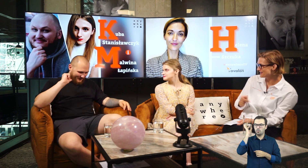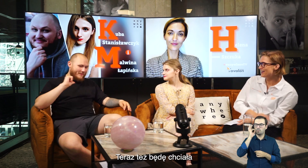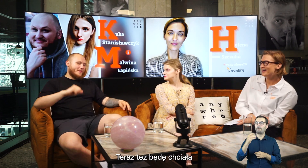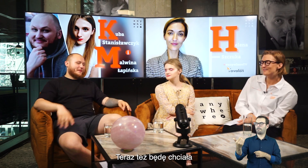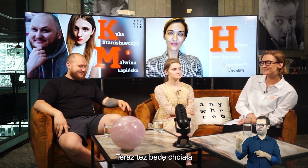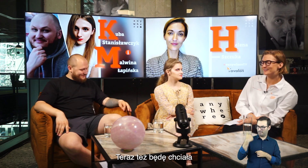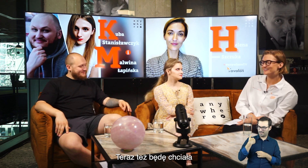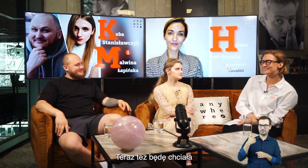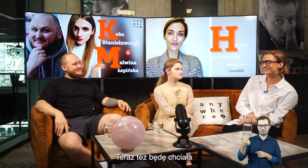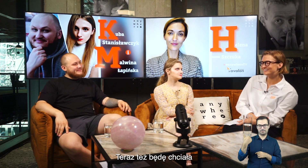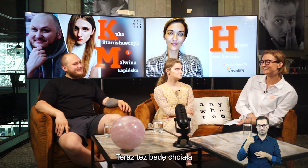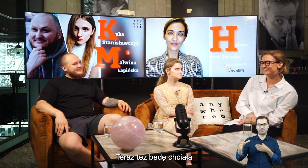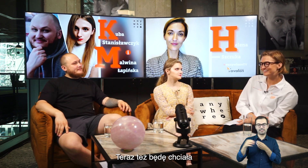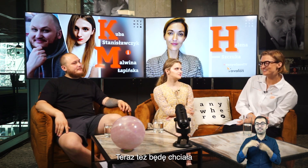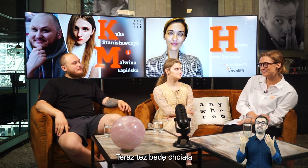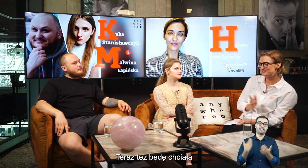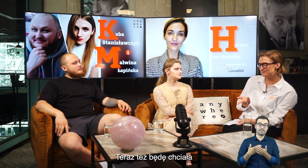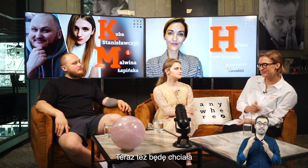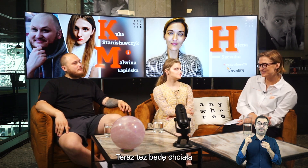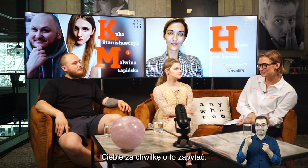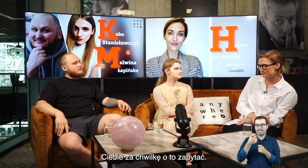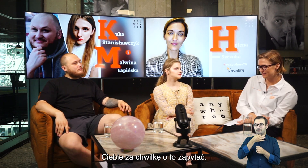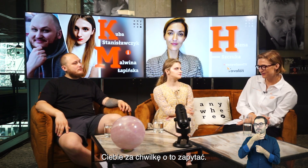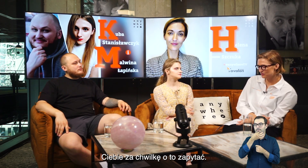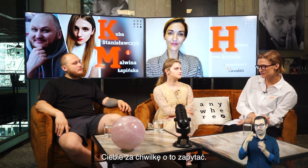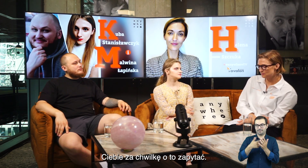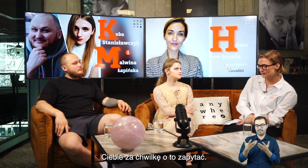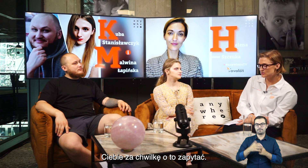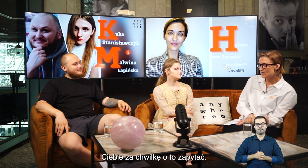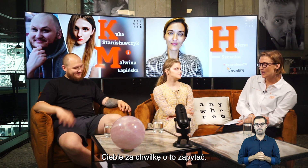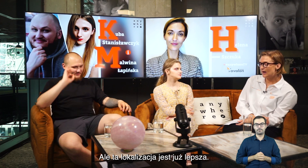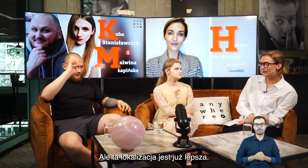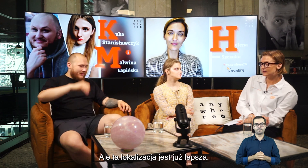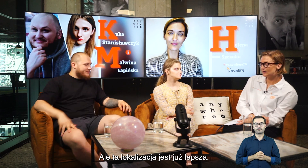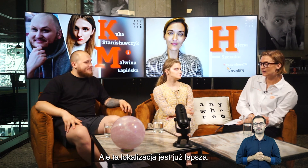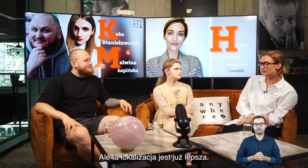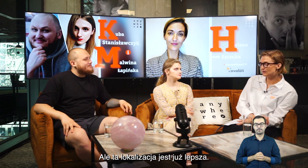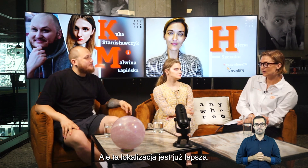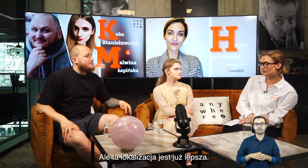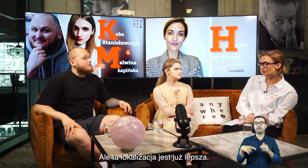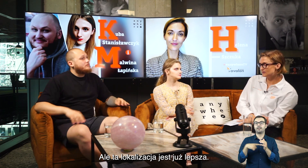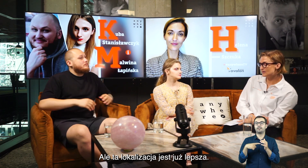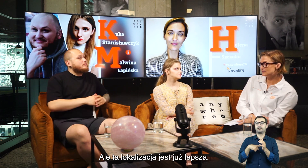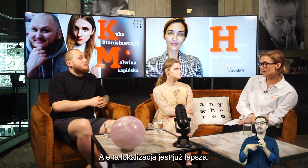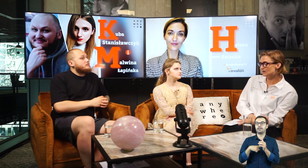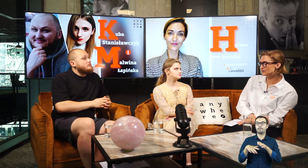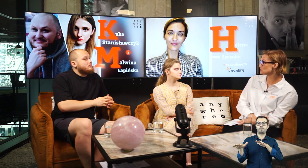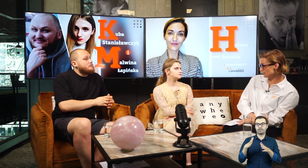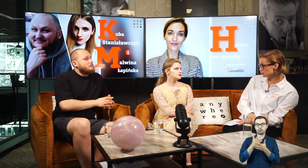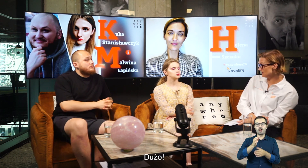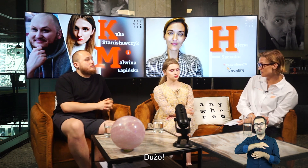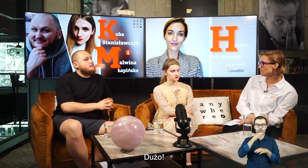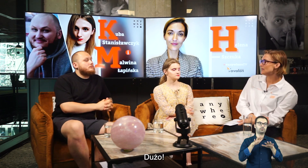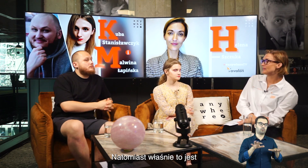byłeś, więc teraz też będę chciała ciebie za chwilkę o to zapytać. Ale ta lokalizacja jest